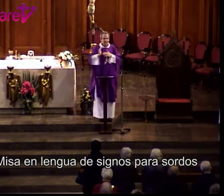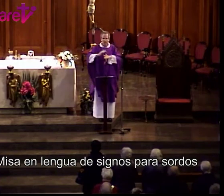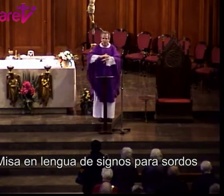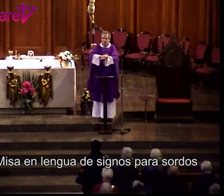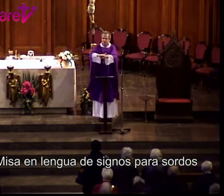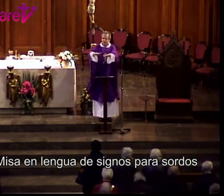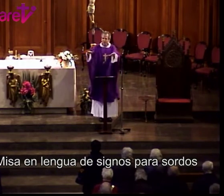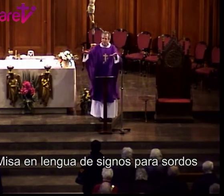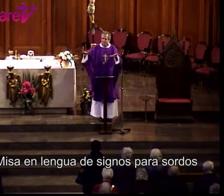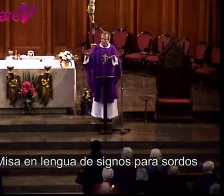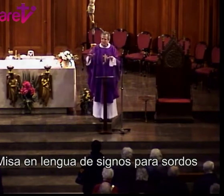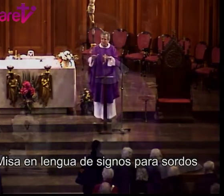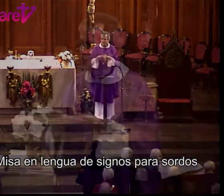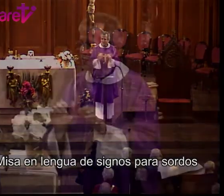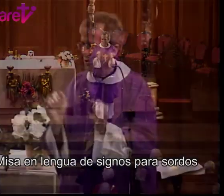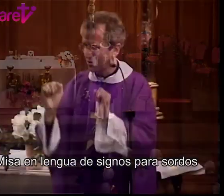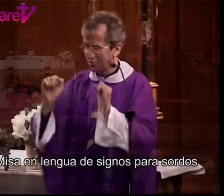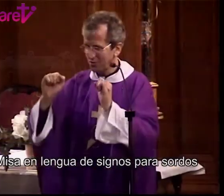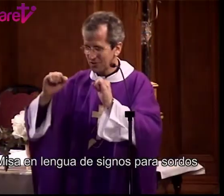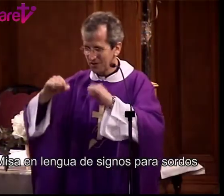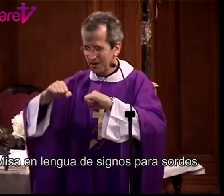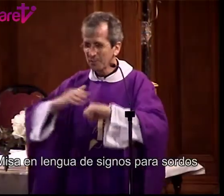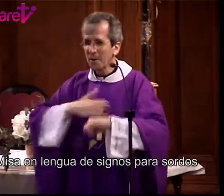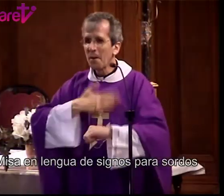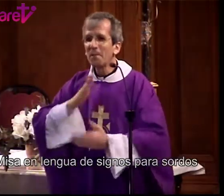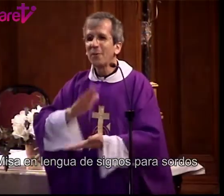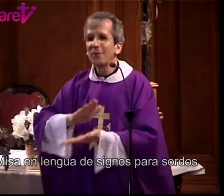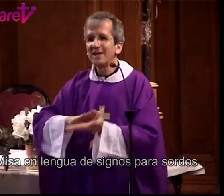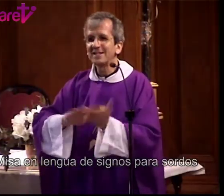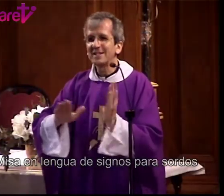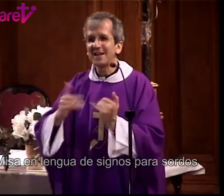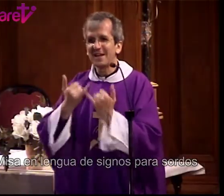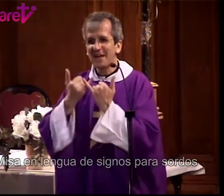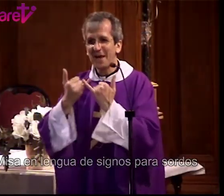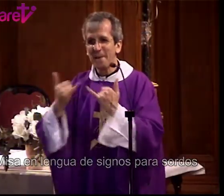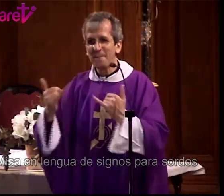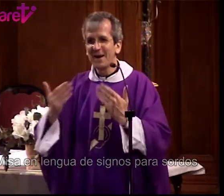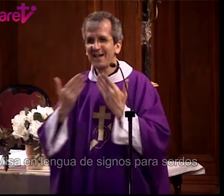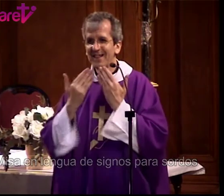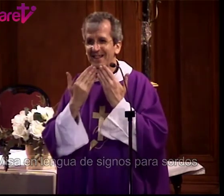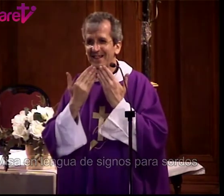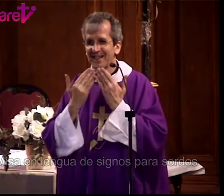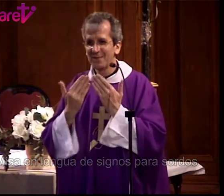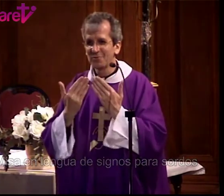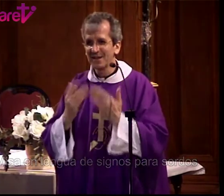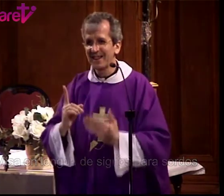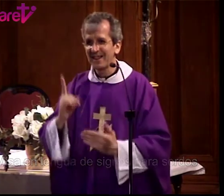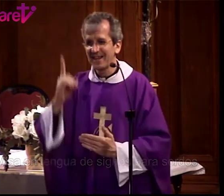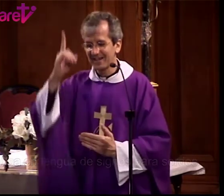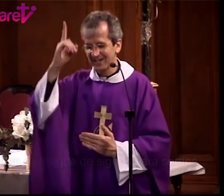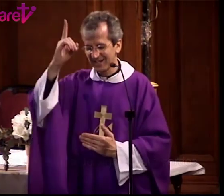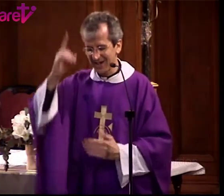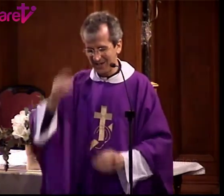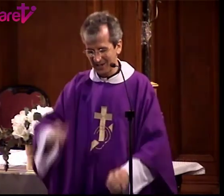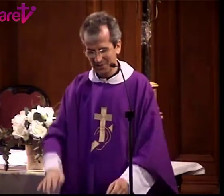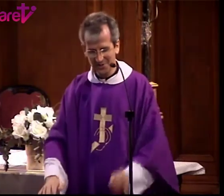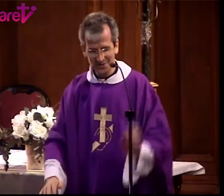Santo, descienda sobre vosotros. Amén. Podéis ir en paz. Demos gracias a Dios.